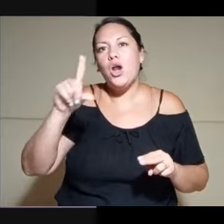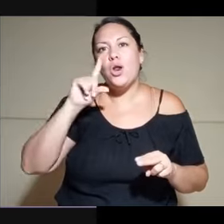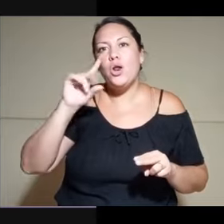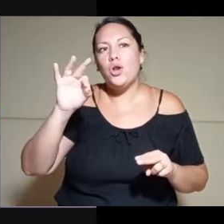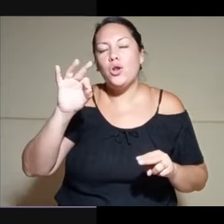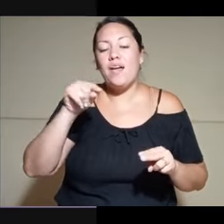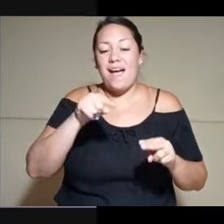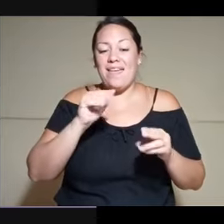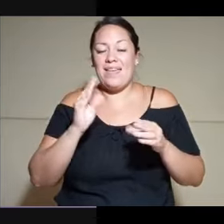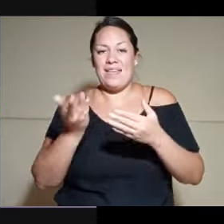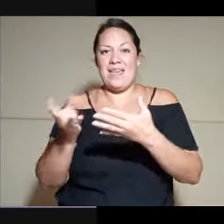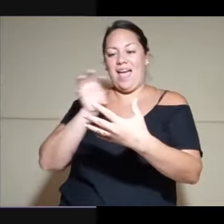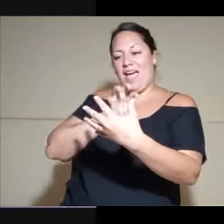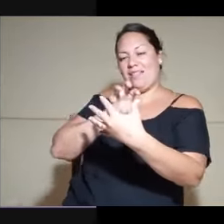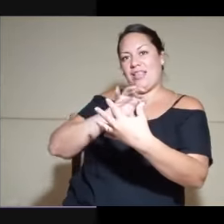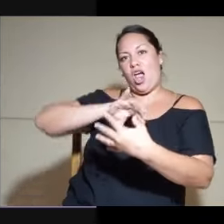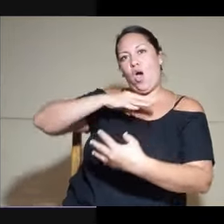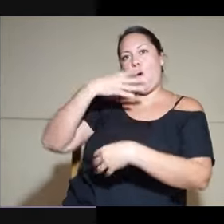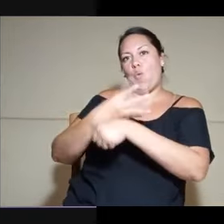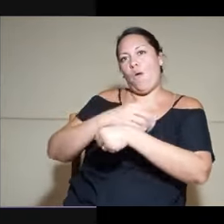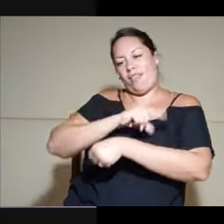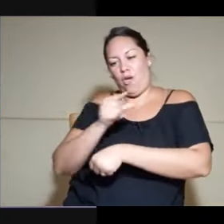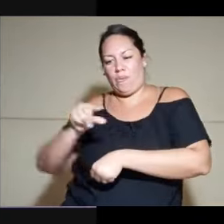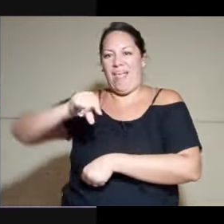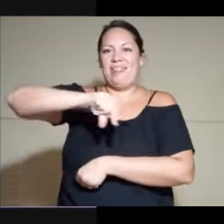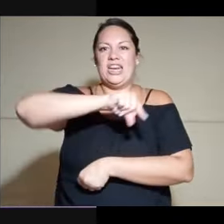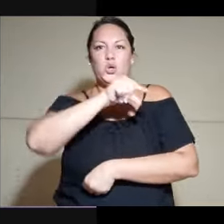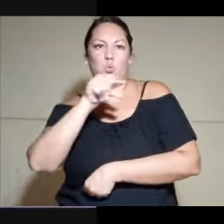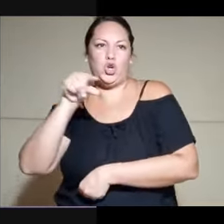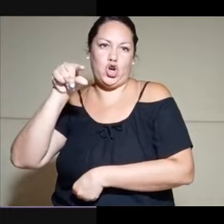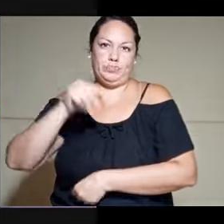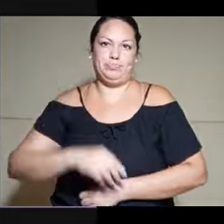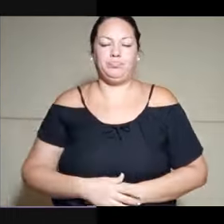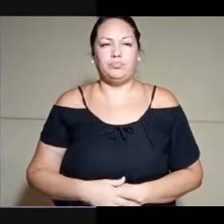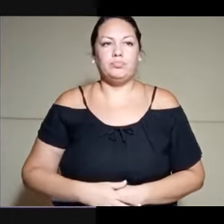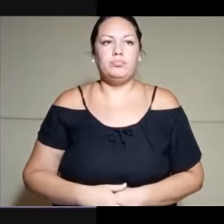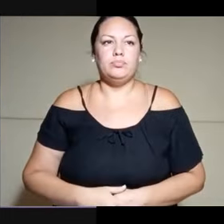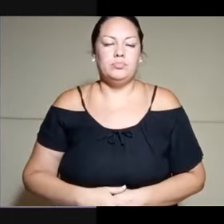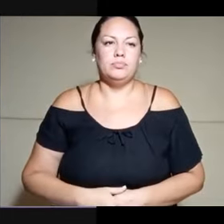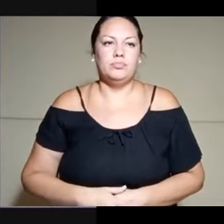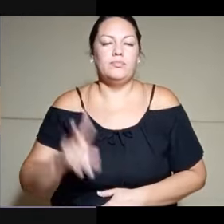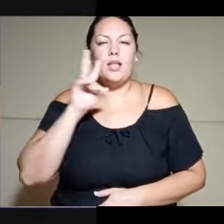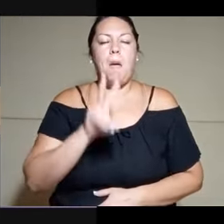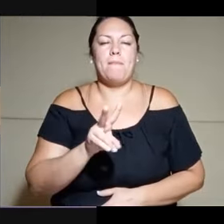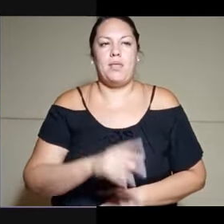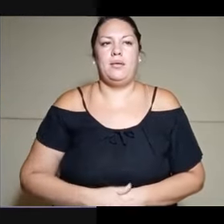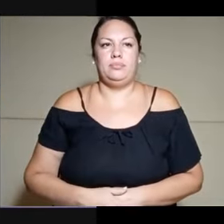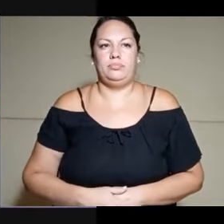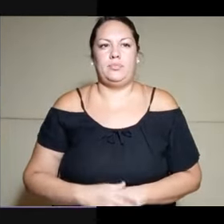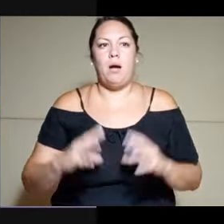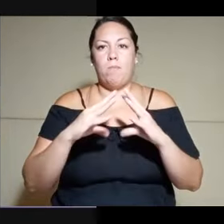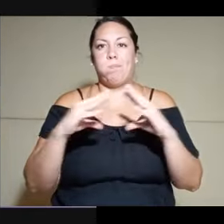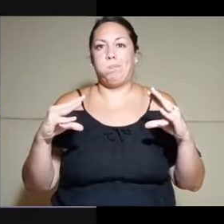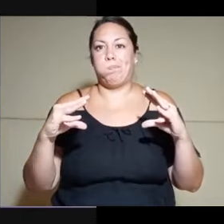Barolio. La protuberancia por atrás tiene, ¿no es cierto?, el cuarto ventrículo, como